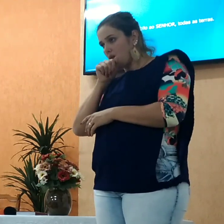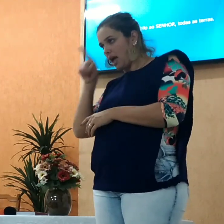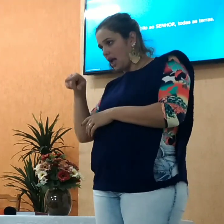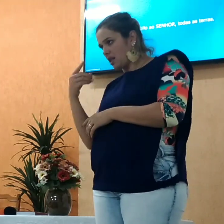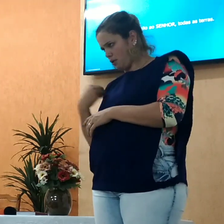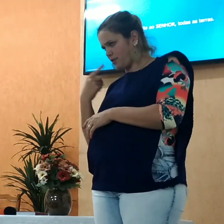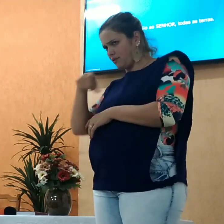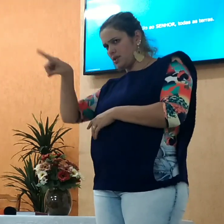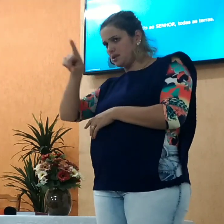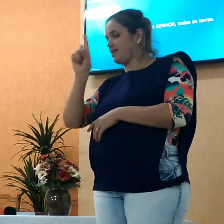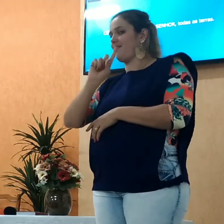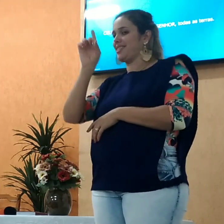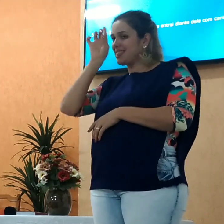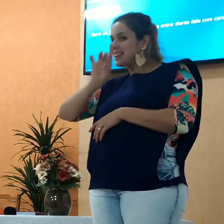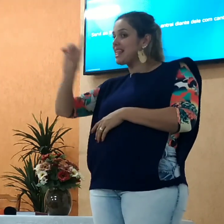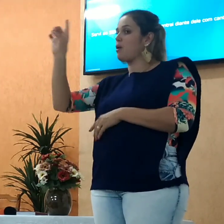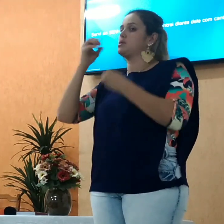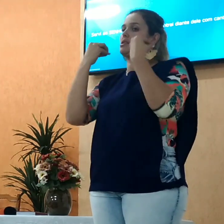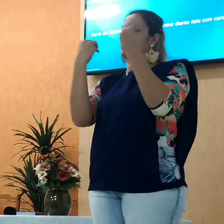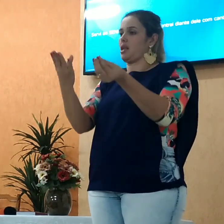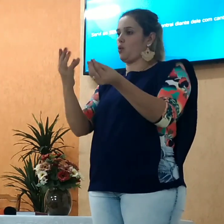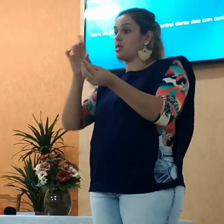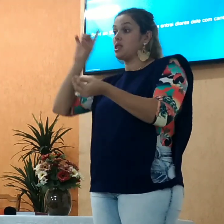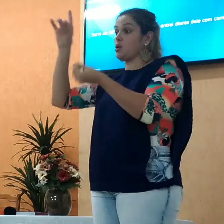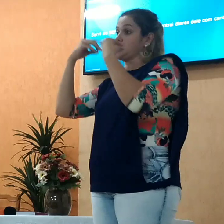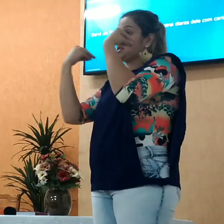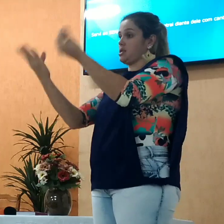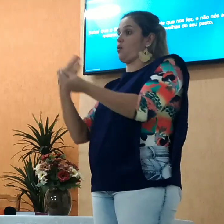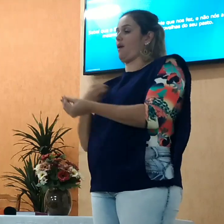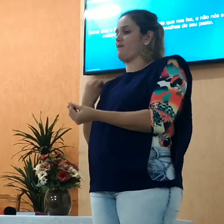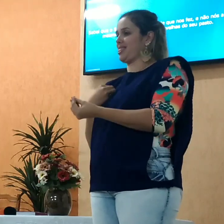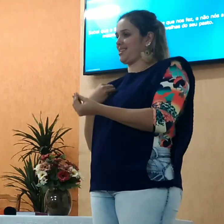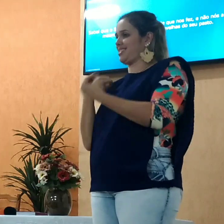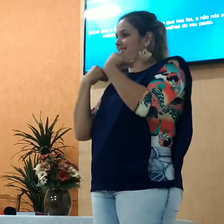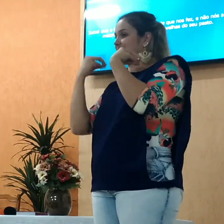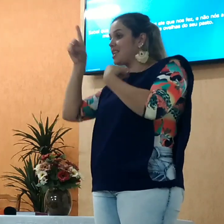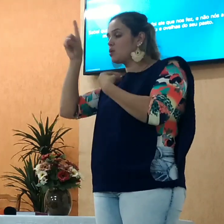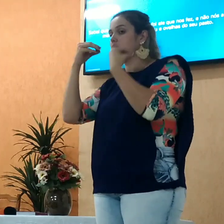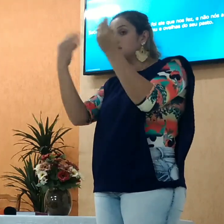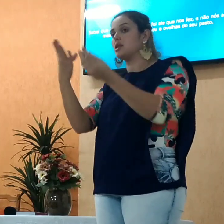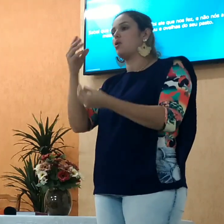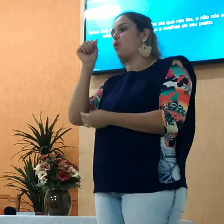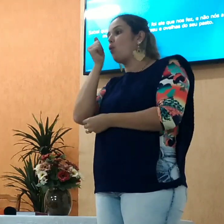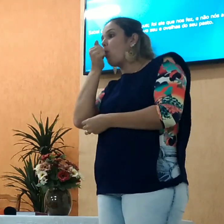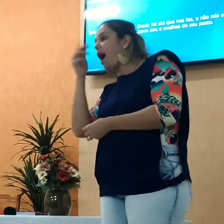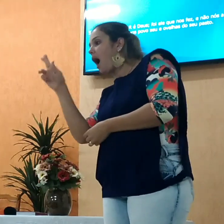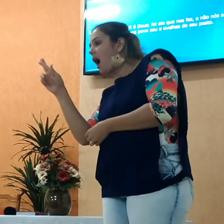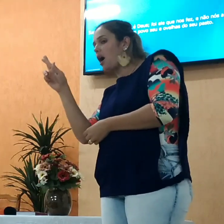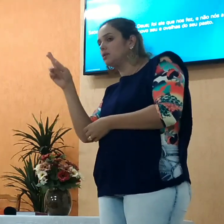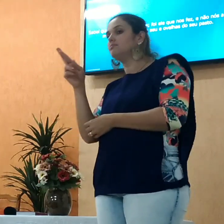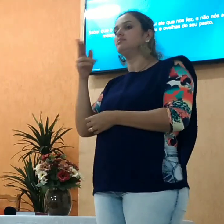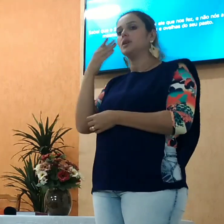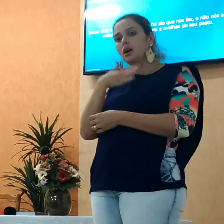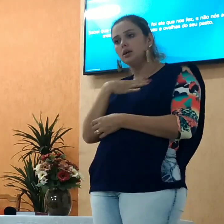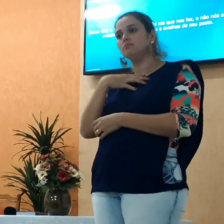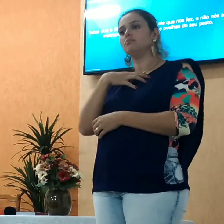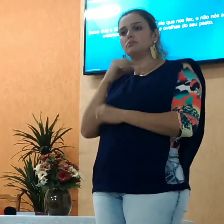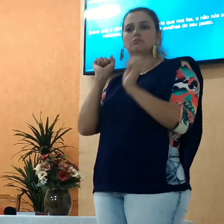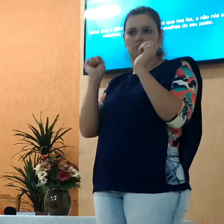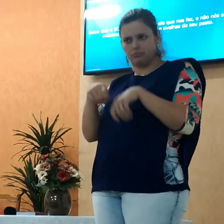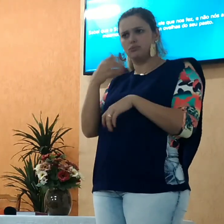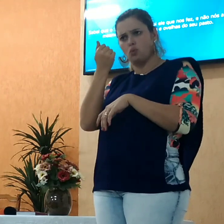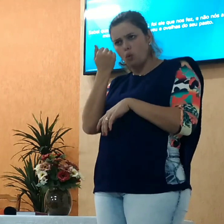vida, Ele que nos dá a respiração e tudo mais, Ele que nos dá o fôlego para que nós podemos sobreviver nessa baixa